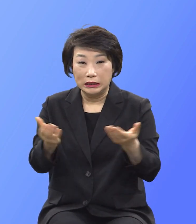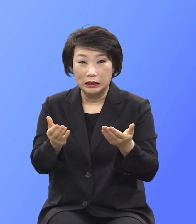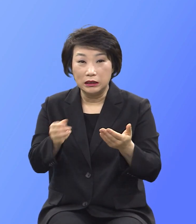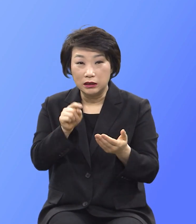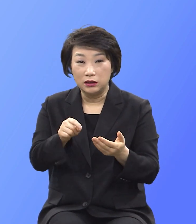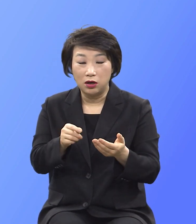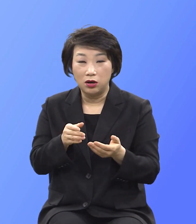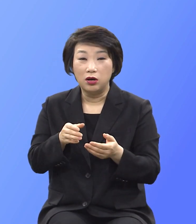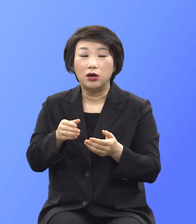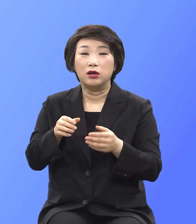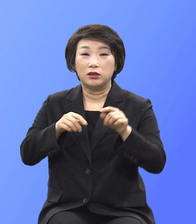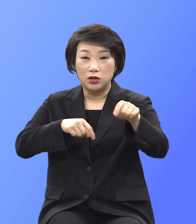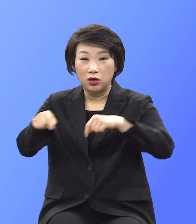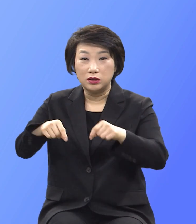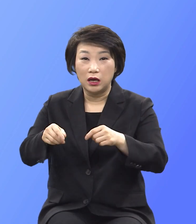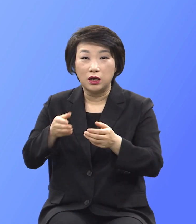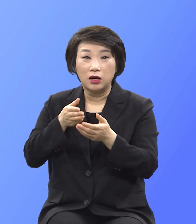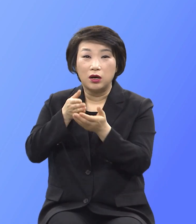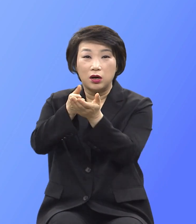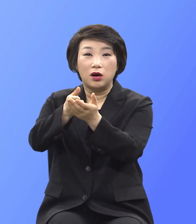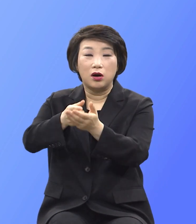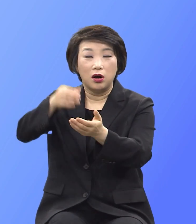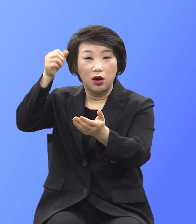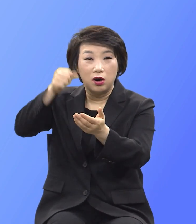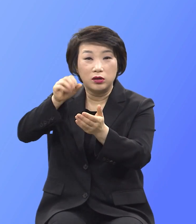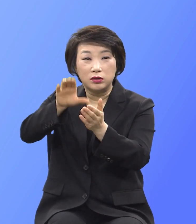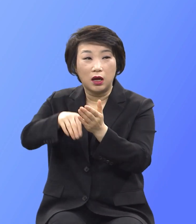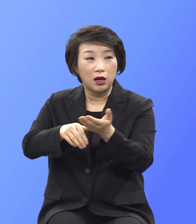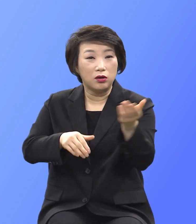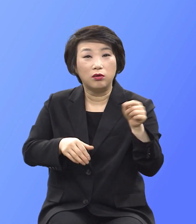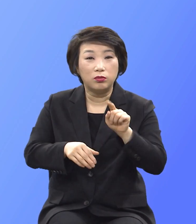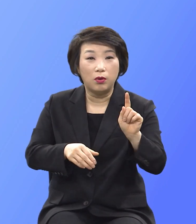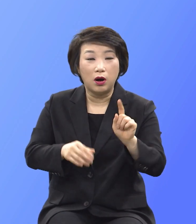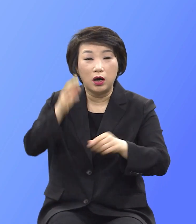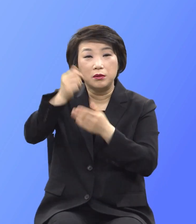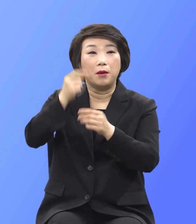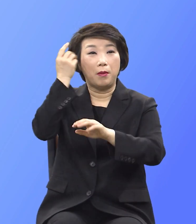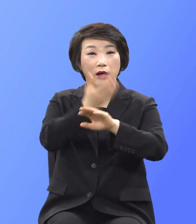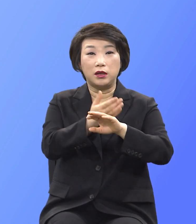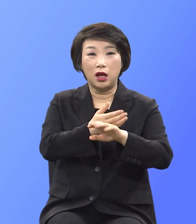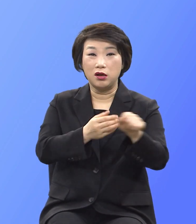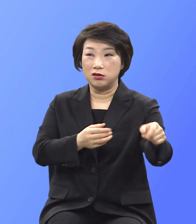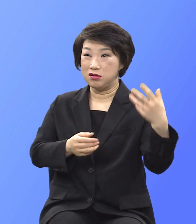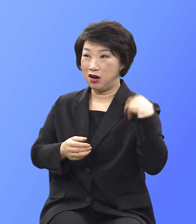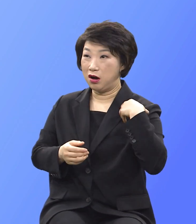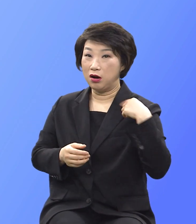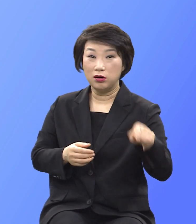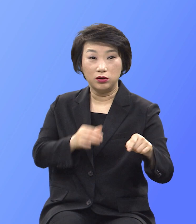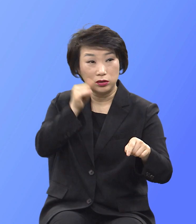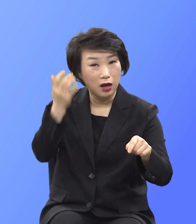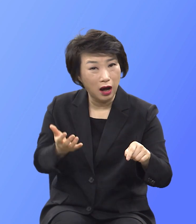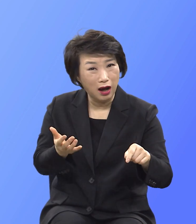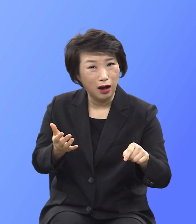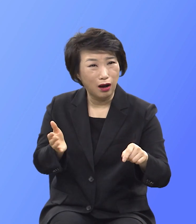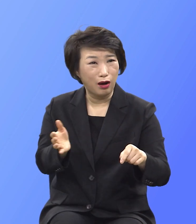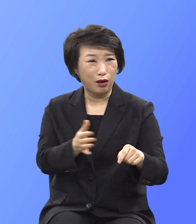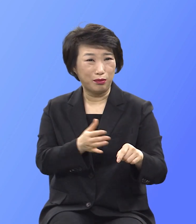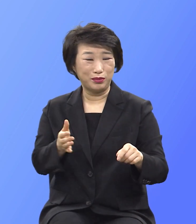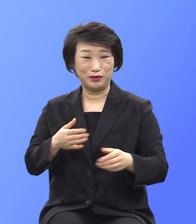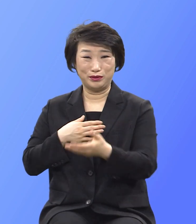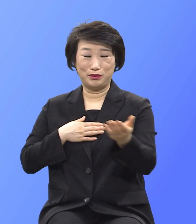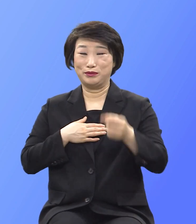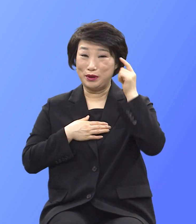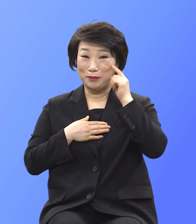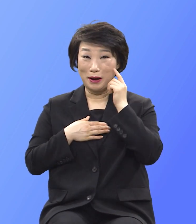일들을 정책을 세울 때 가차없이 하나님 반대편에 서는 걸 보지 못합니까? 우리는 잘